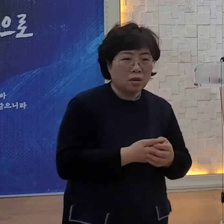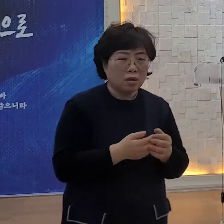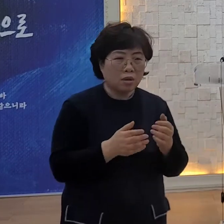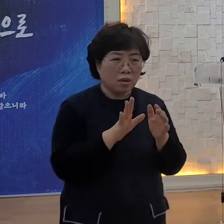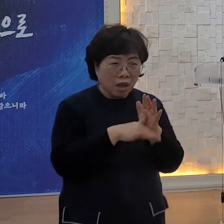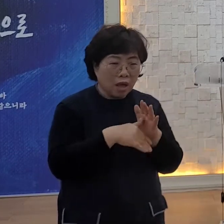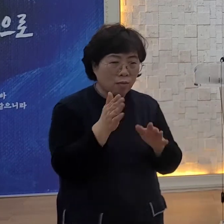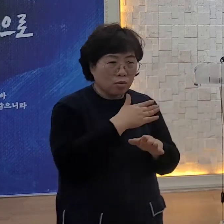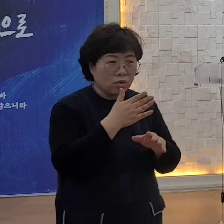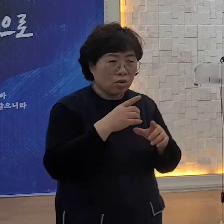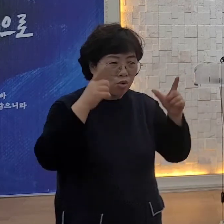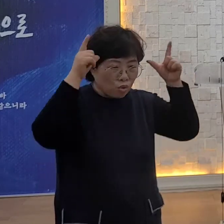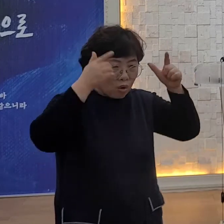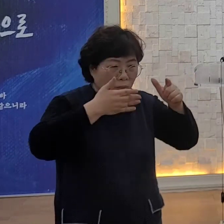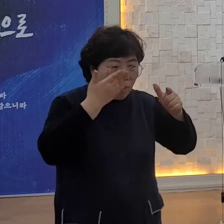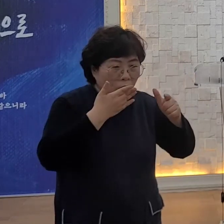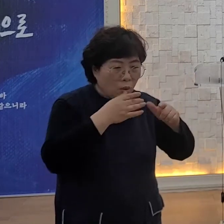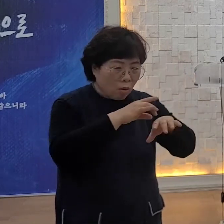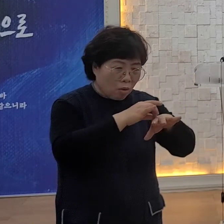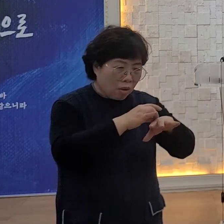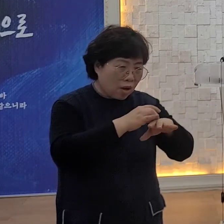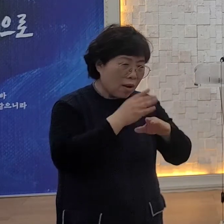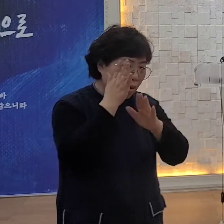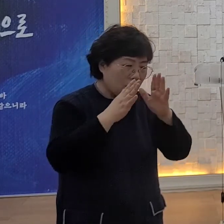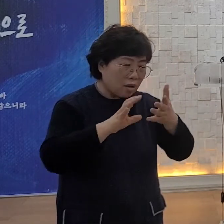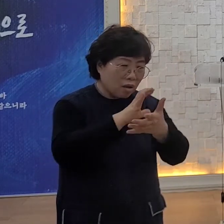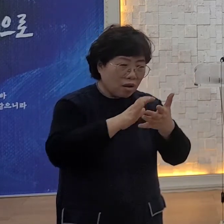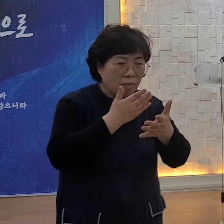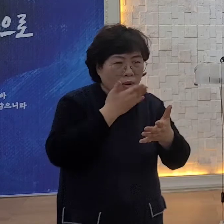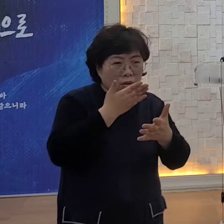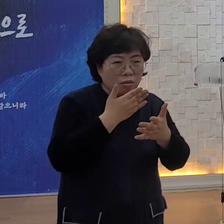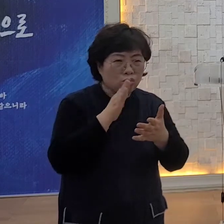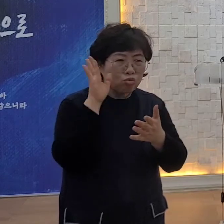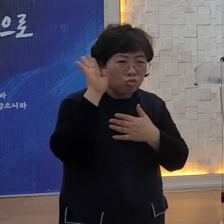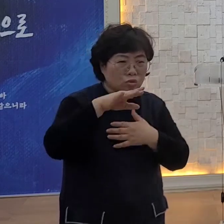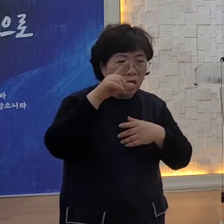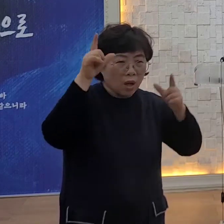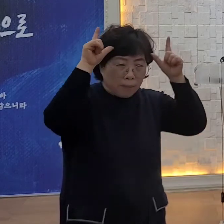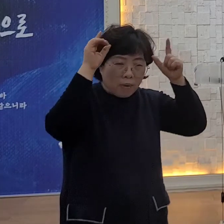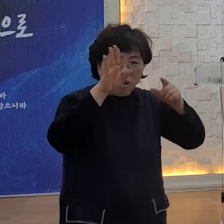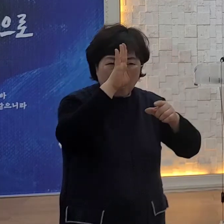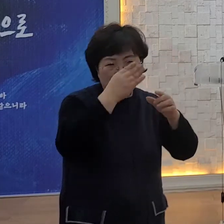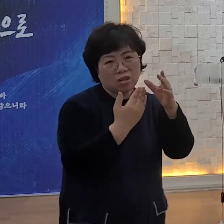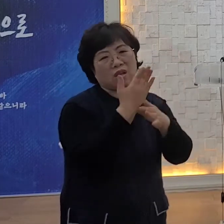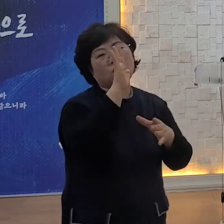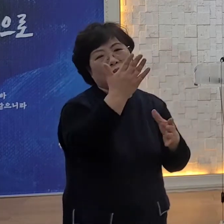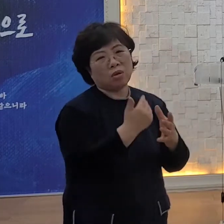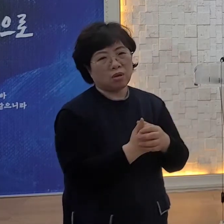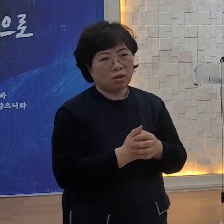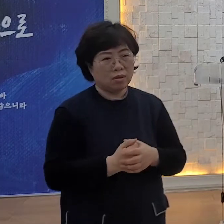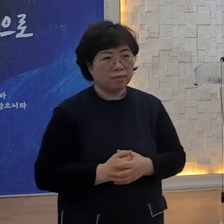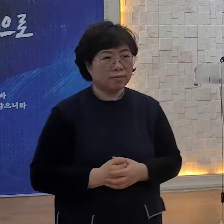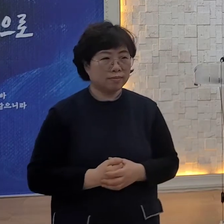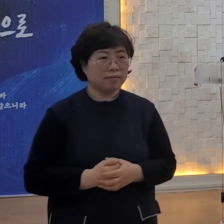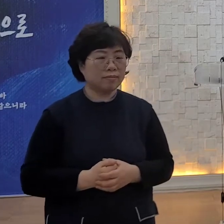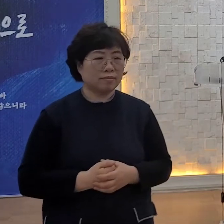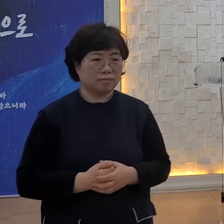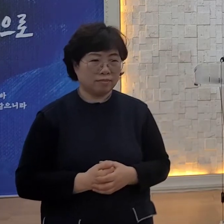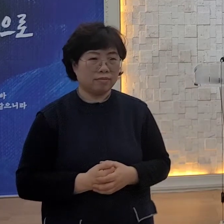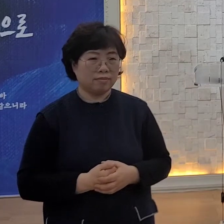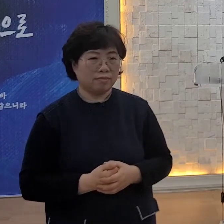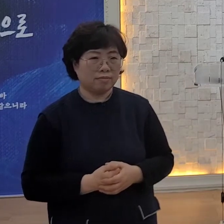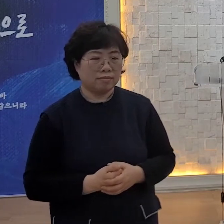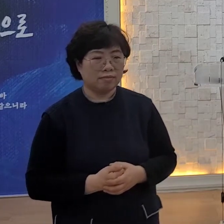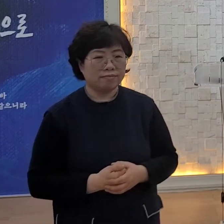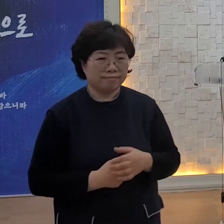이게 광우병의 원인이 되었다 라는 사실을 발견하는데 여러분 이 말이 맞다면 얼마나